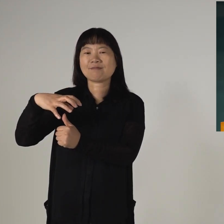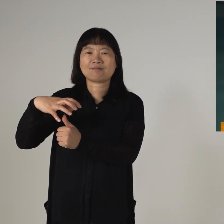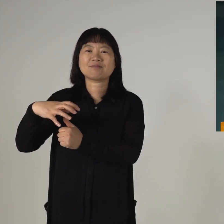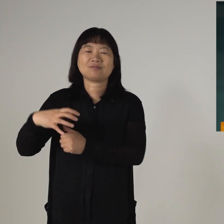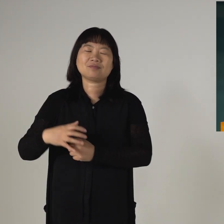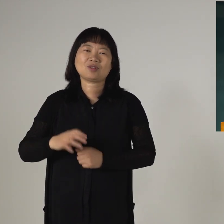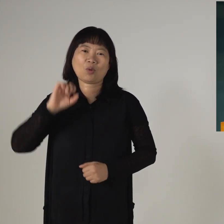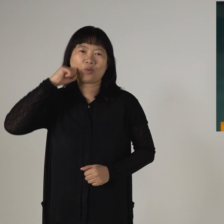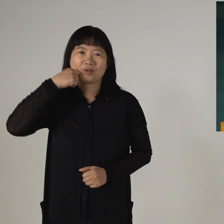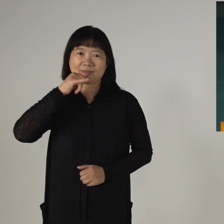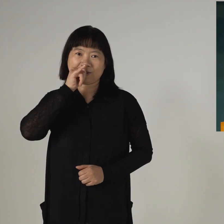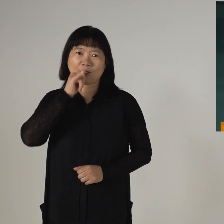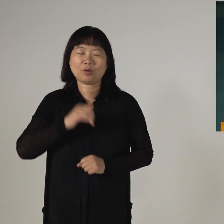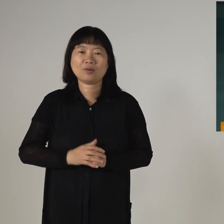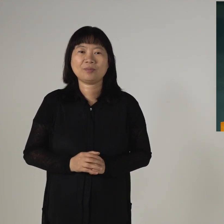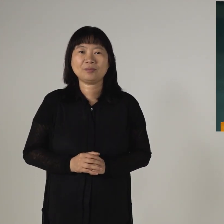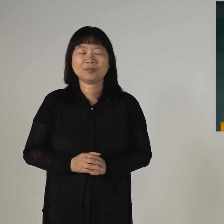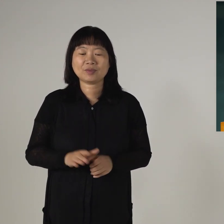시대적으로는